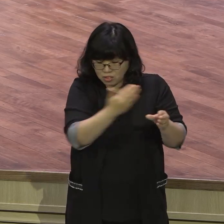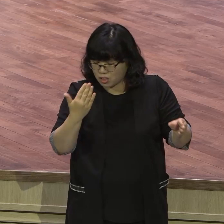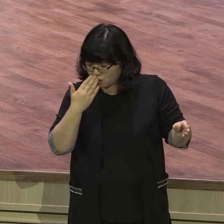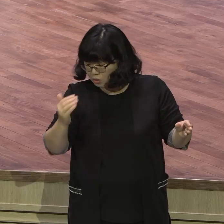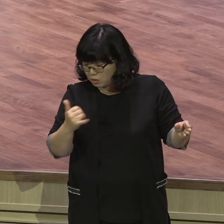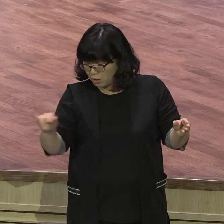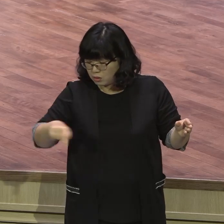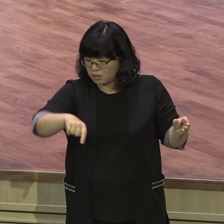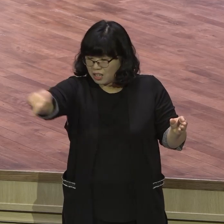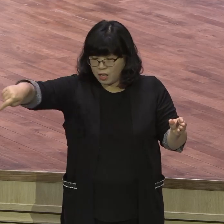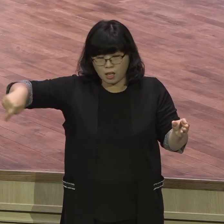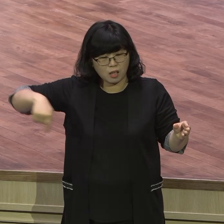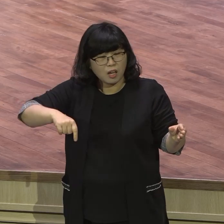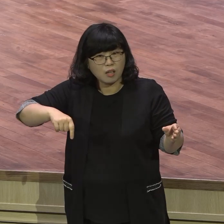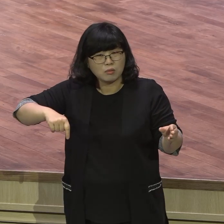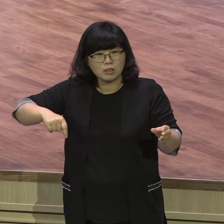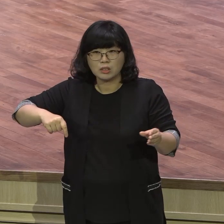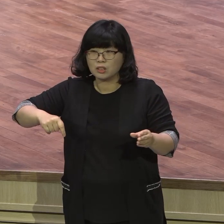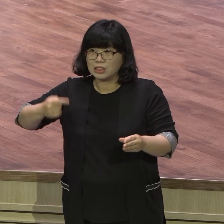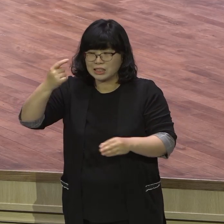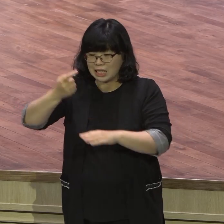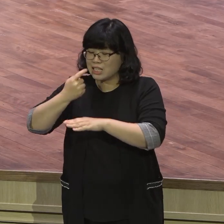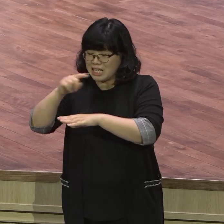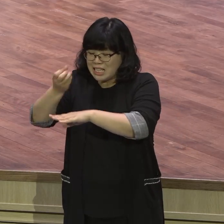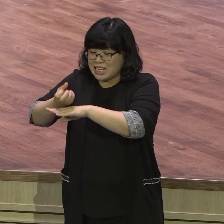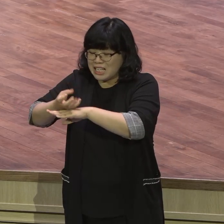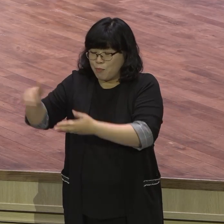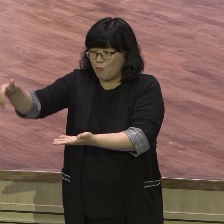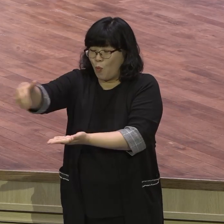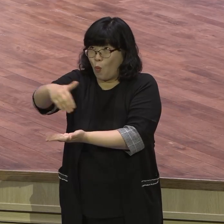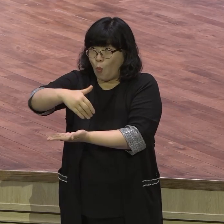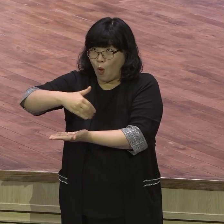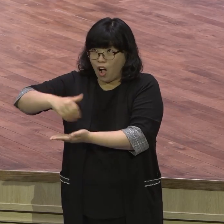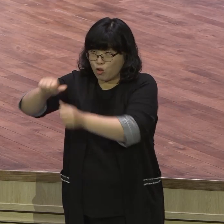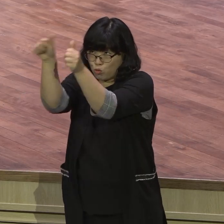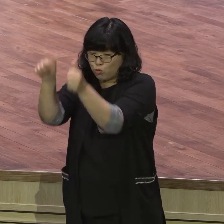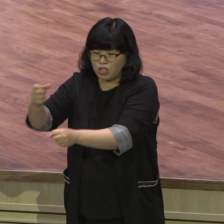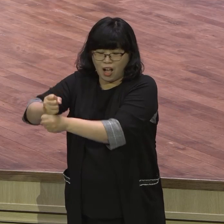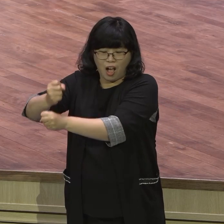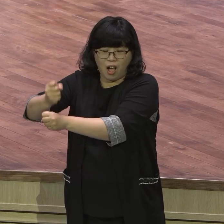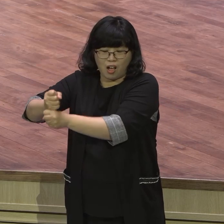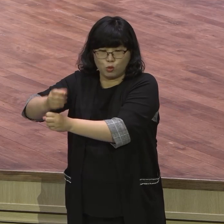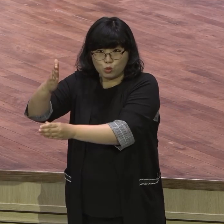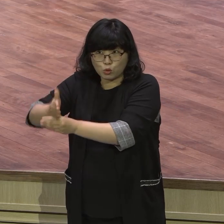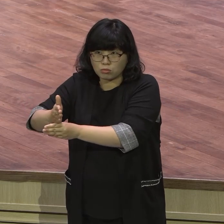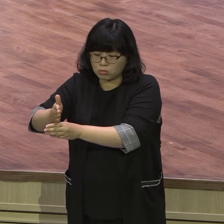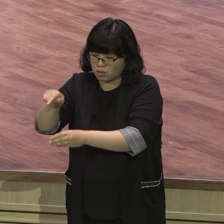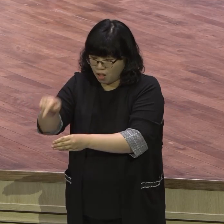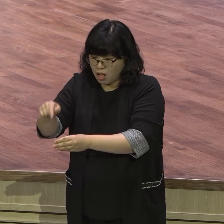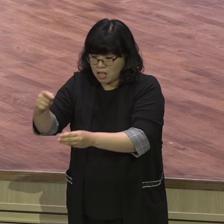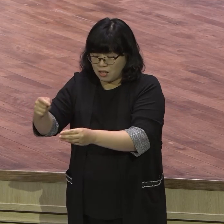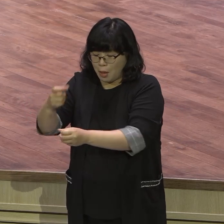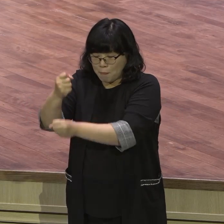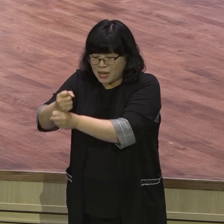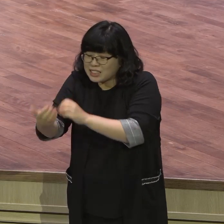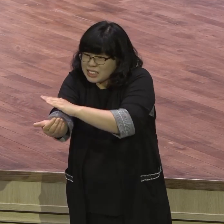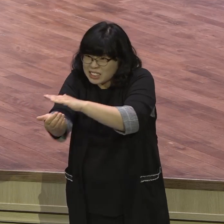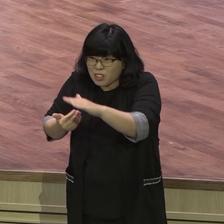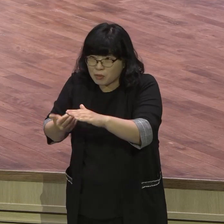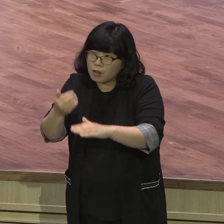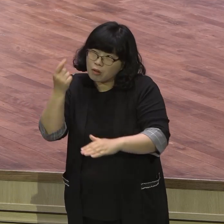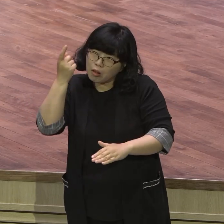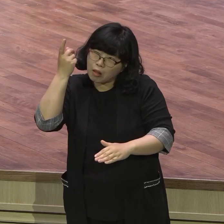그런데 고백한 지가 며칠 또 안 지났는데 이렇게 배신을 합니다. 한마디로 우리말로 잉크도 아직 안